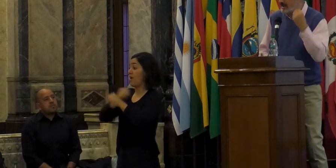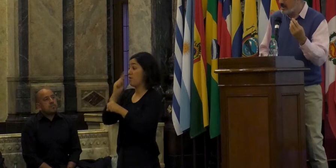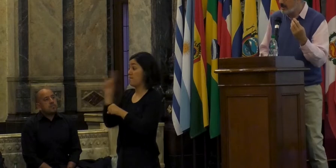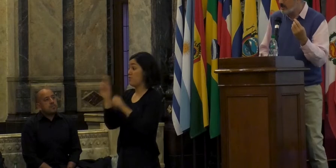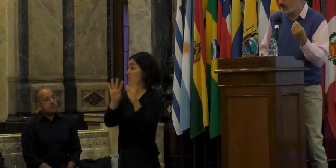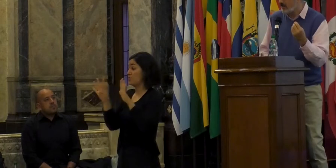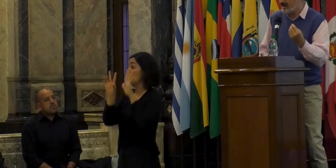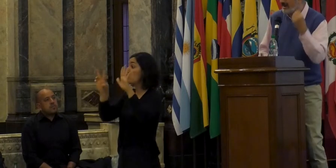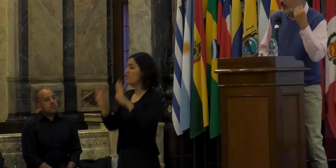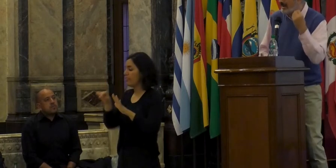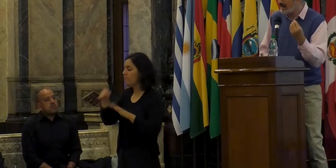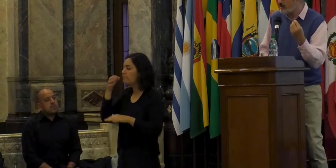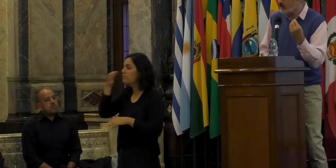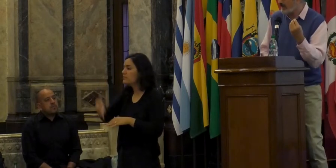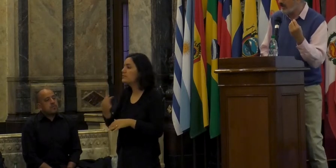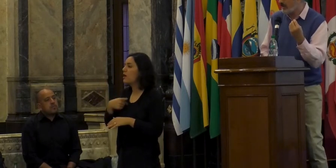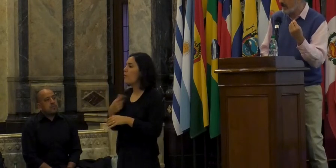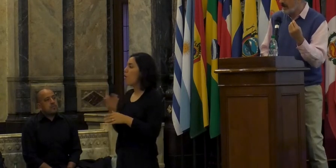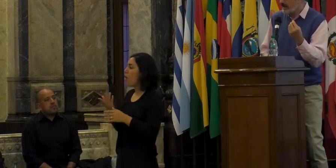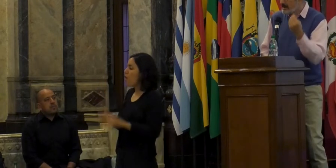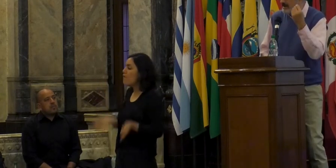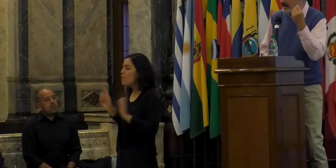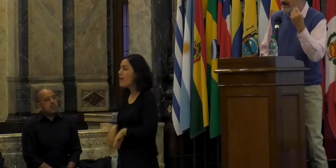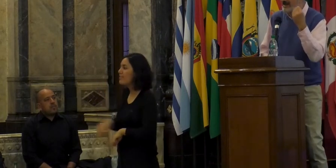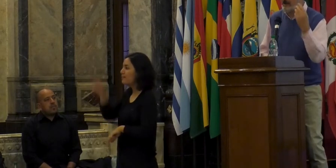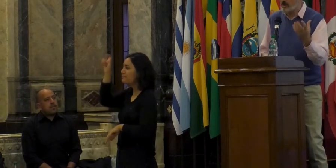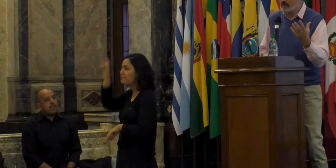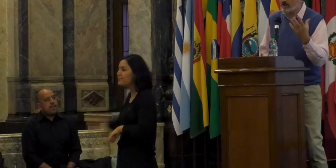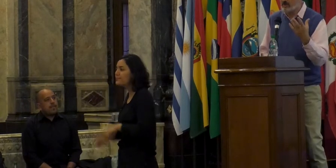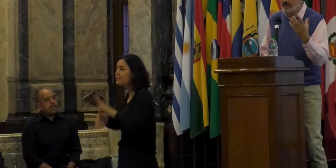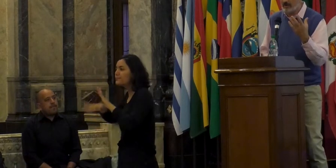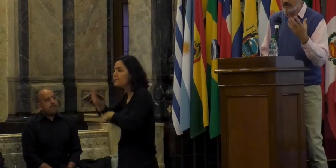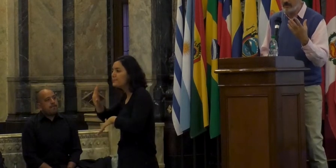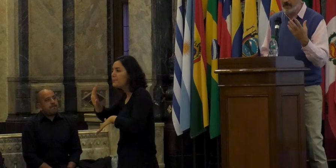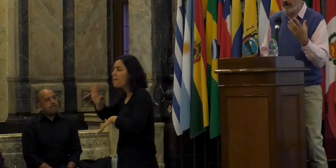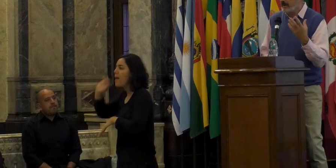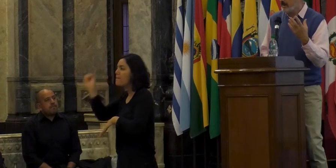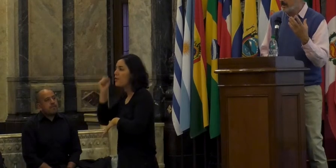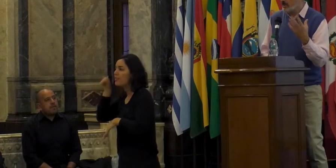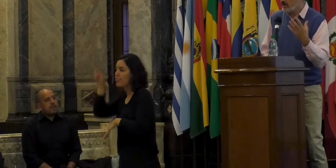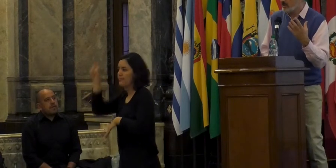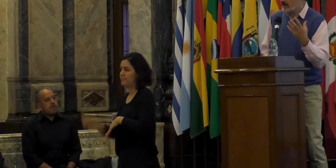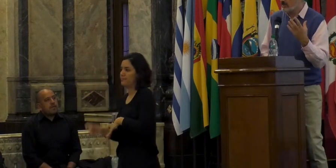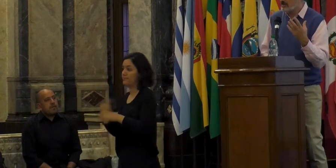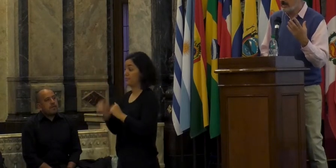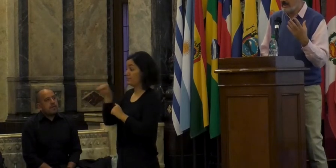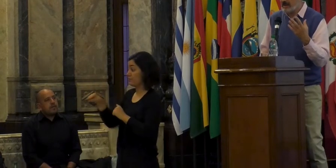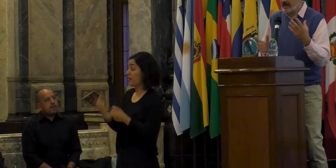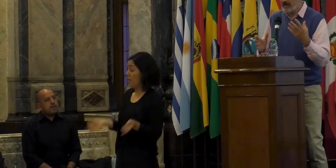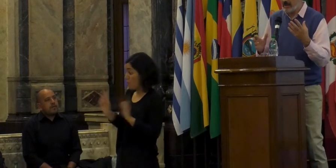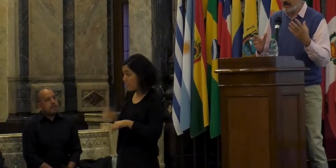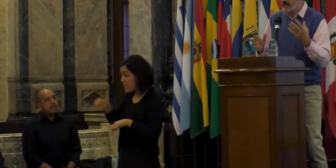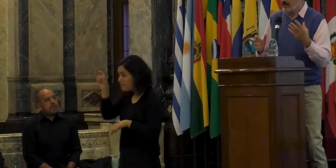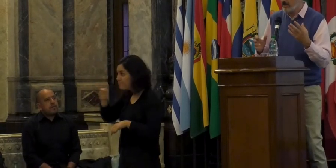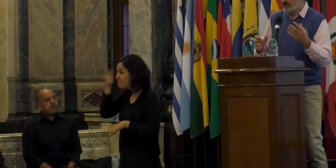la experiencia del sujeto, recuperar el sujeto. Y ese retorno del sujeto que se produjo en los años 80 tenía